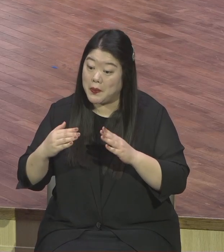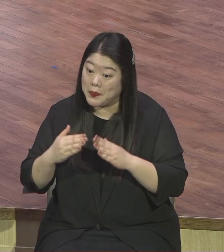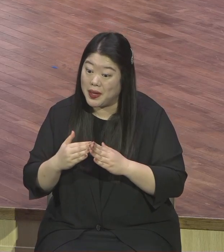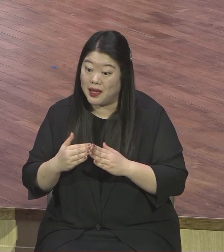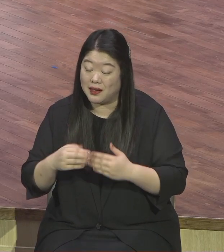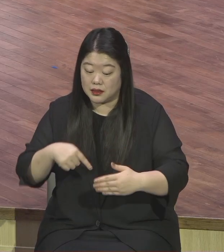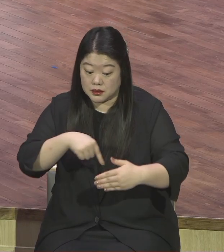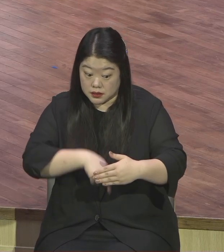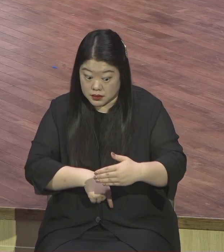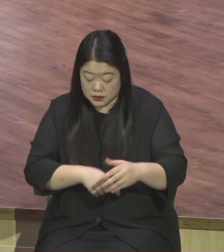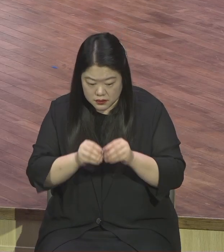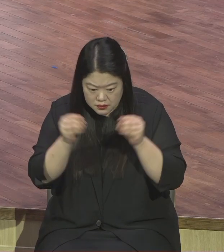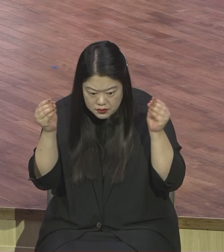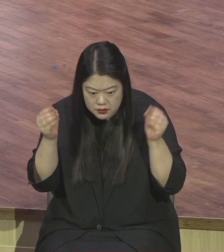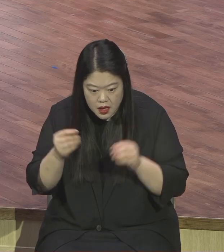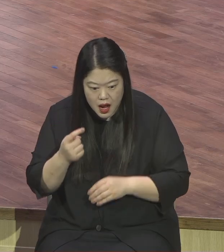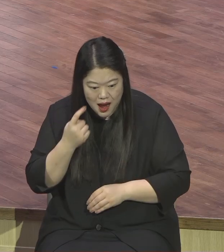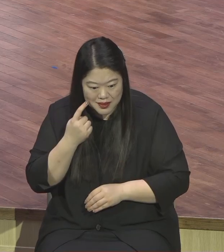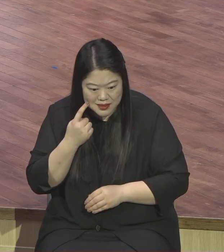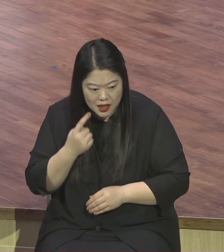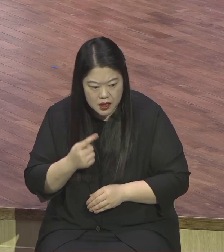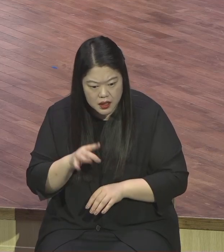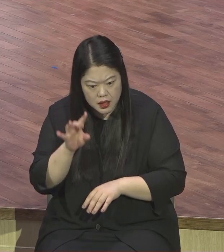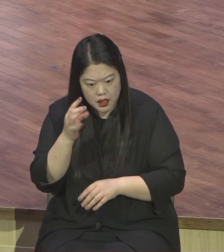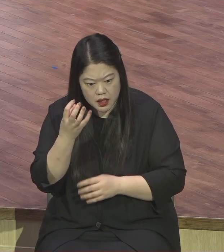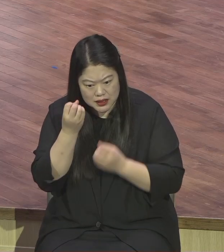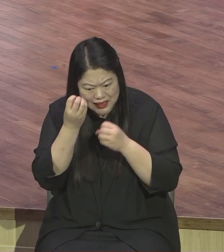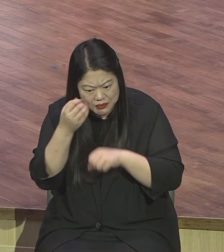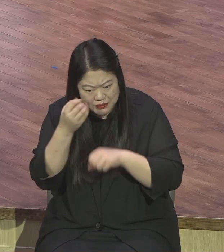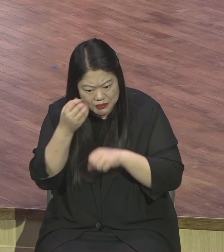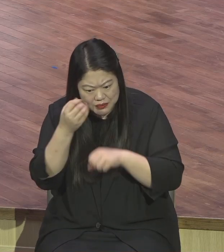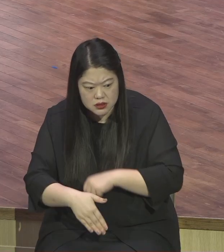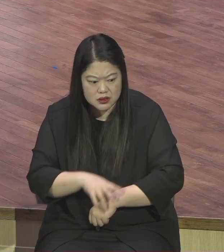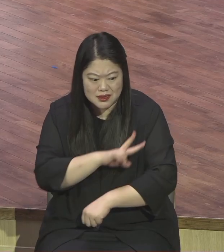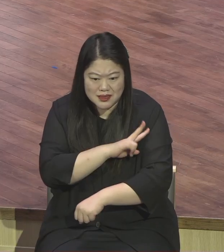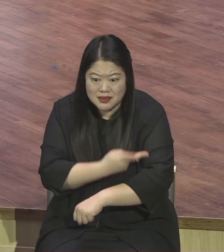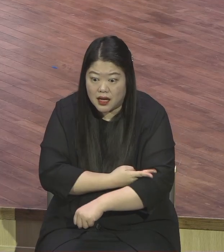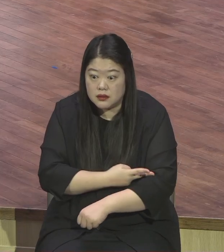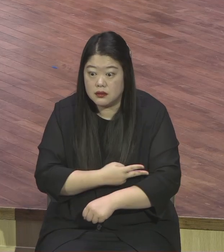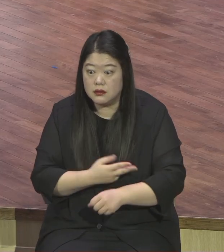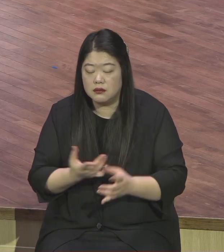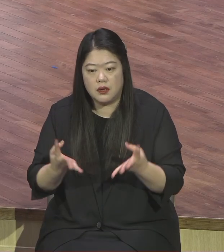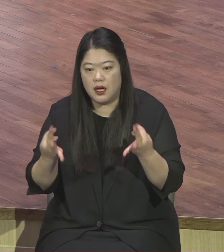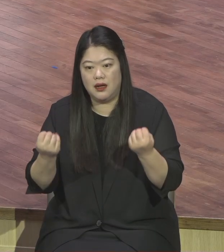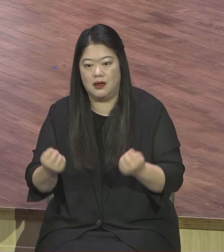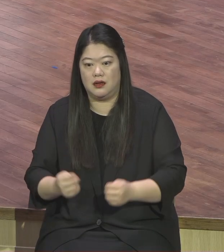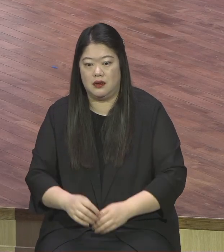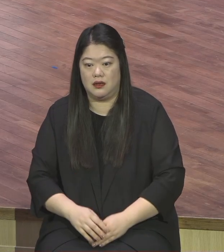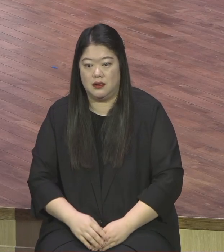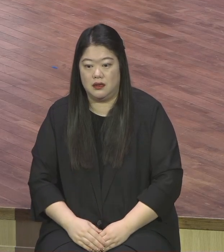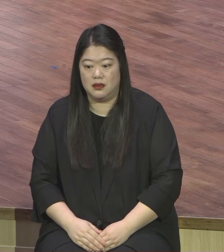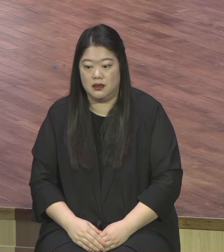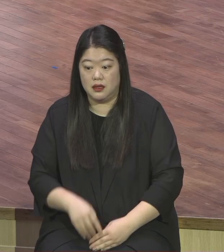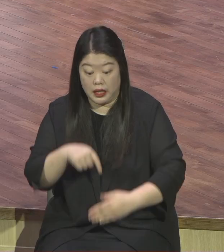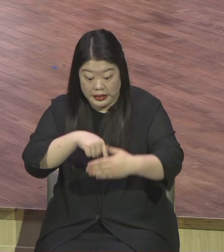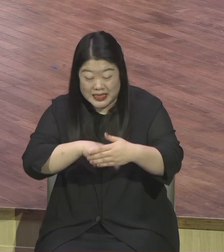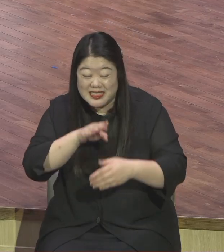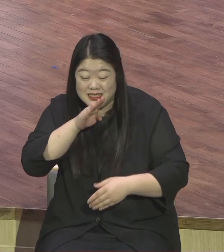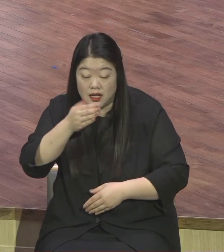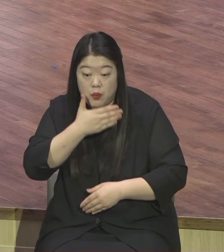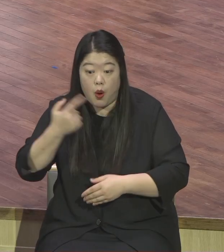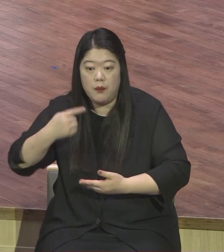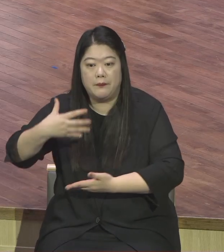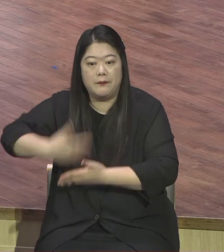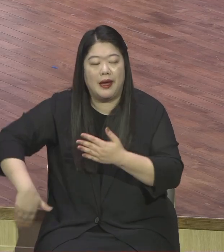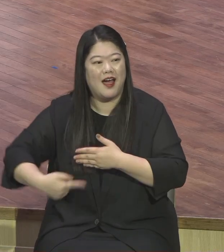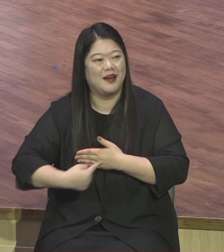이것들이 얼마나 영적으로 많은 백성들을 혼란을 주고 사람들을 현혹하고 있는지 몰라요.